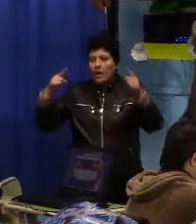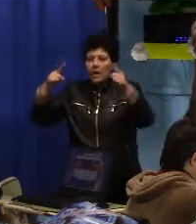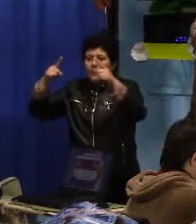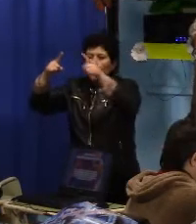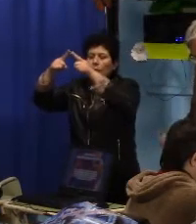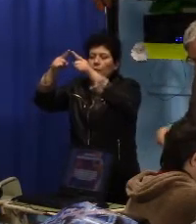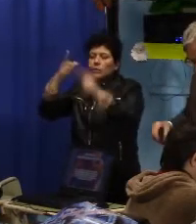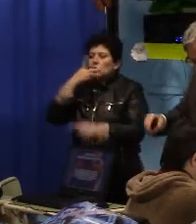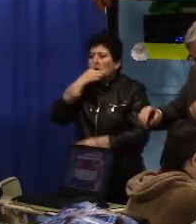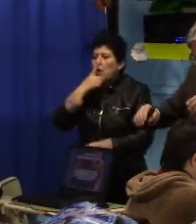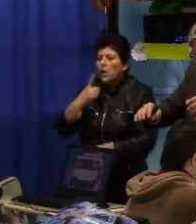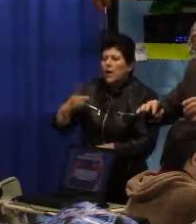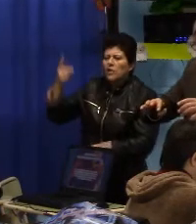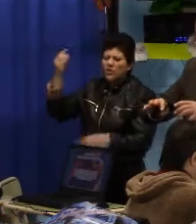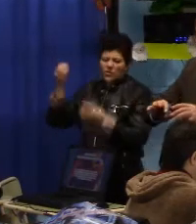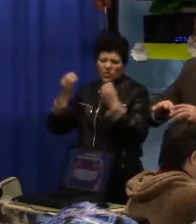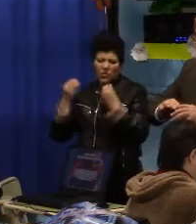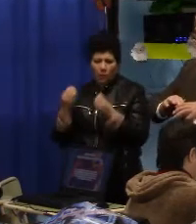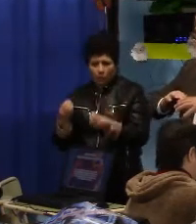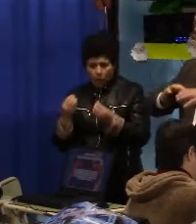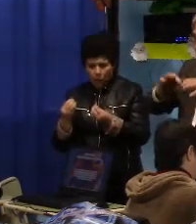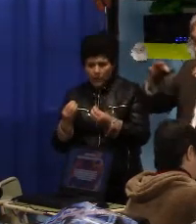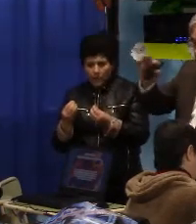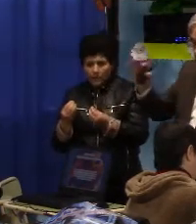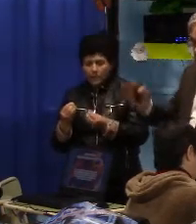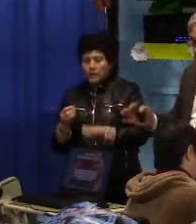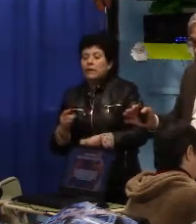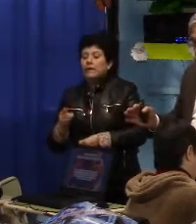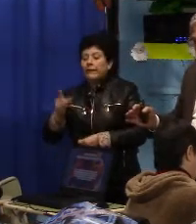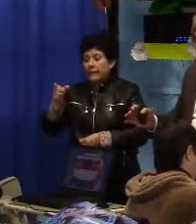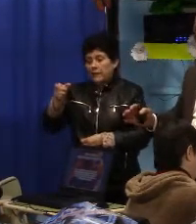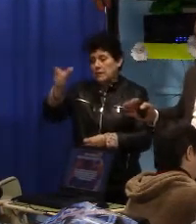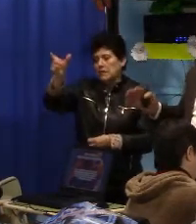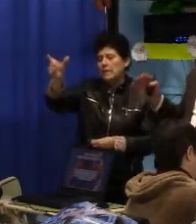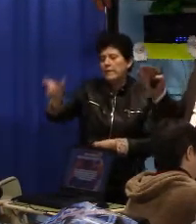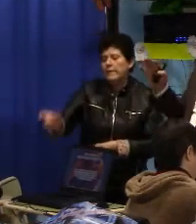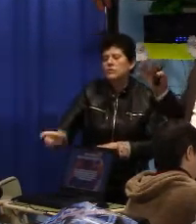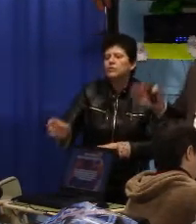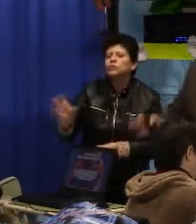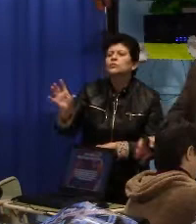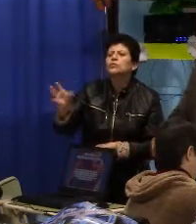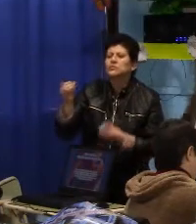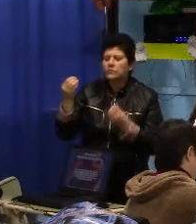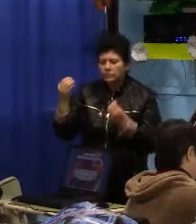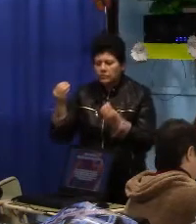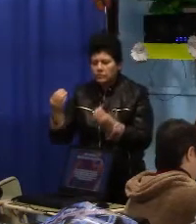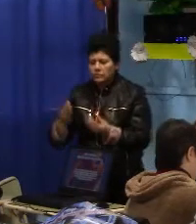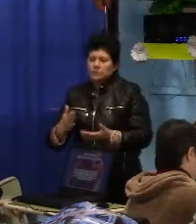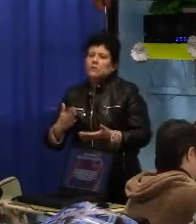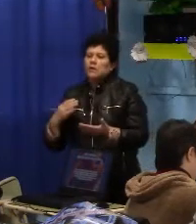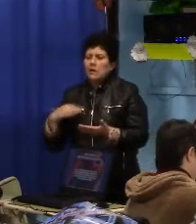Dios era que vivan fieles a Dios y Dios iba a dar muchas bendiciones.